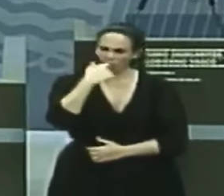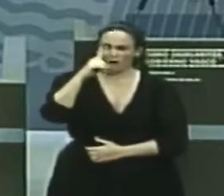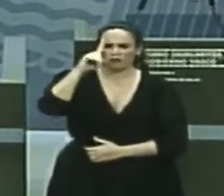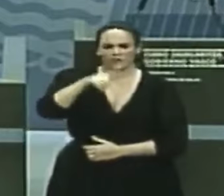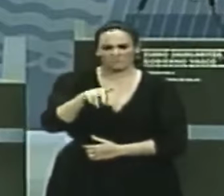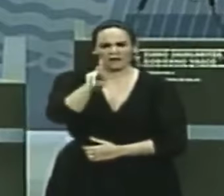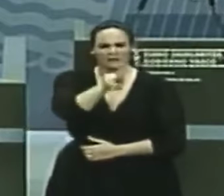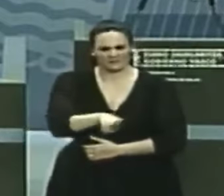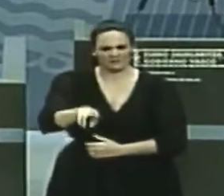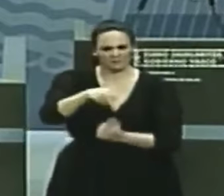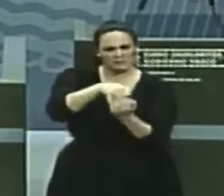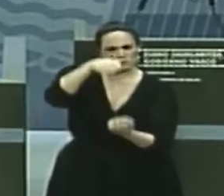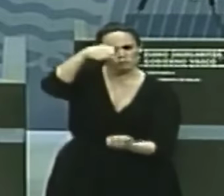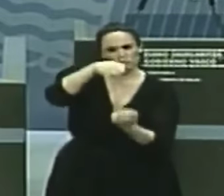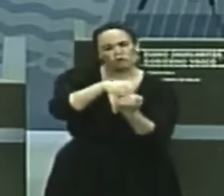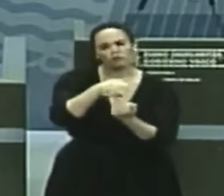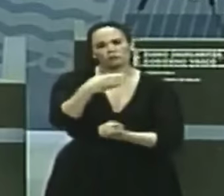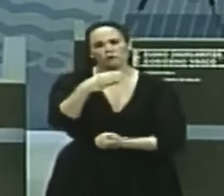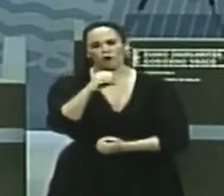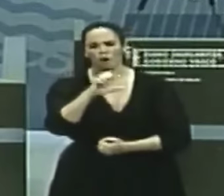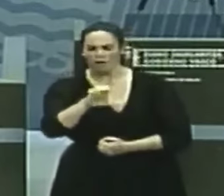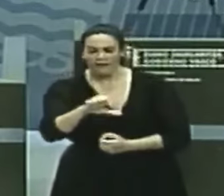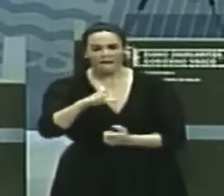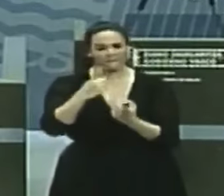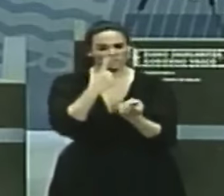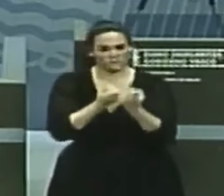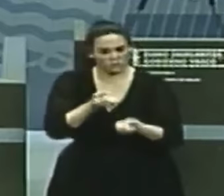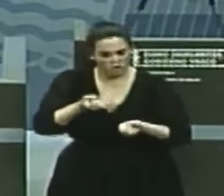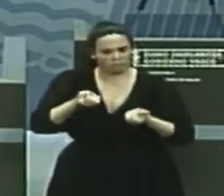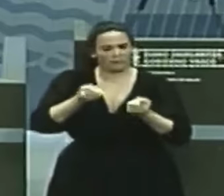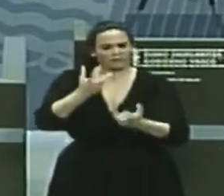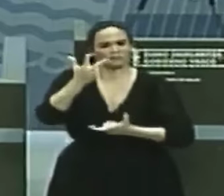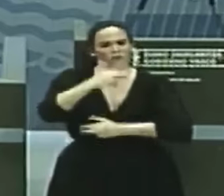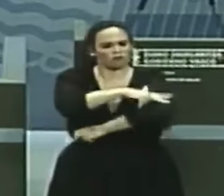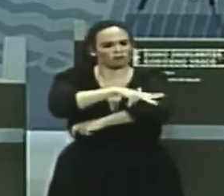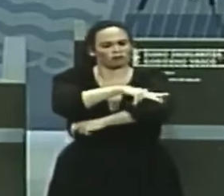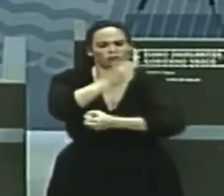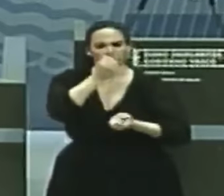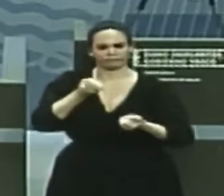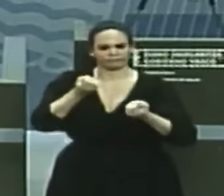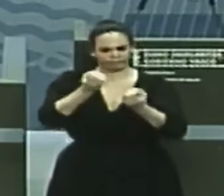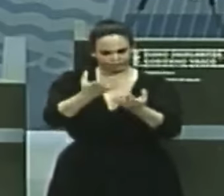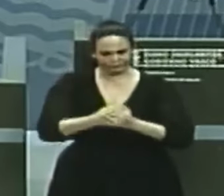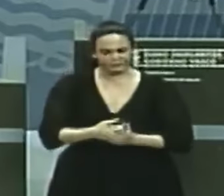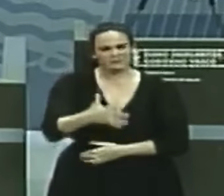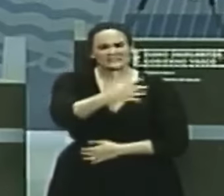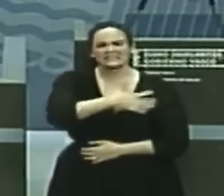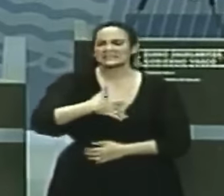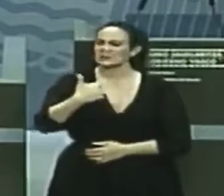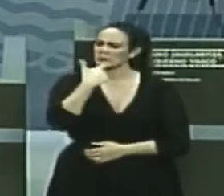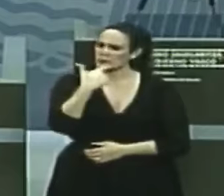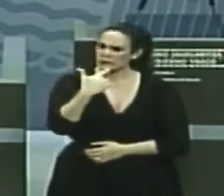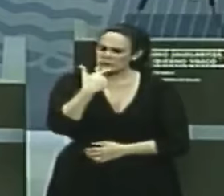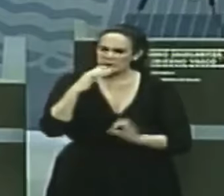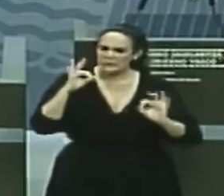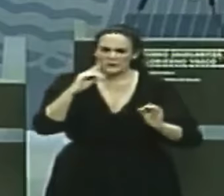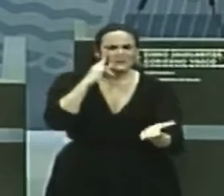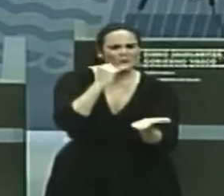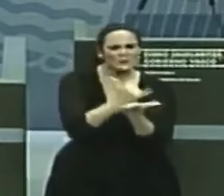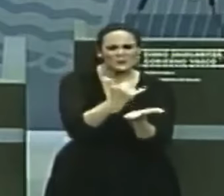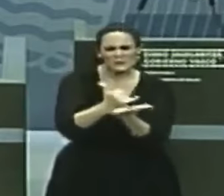en el boletín informativo diario que publicamos desde el gobierno vasco y me refiero al número de tests realizados